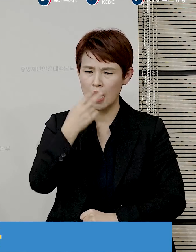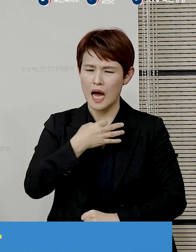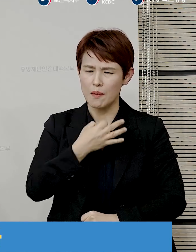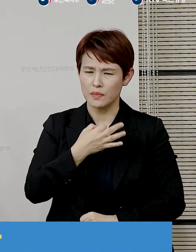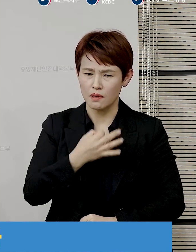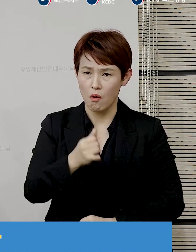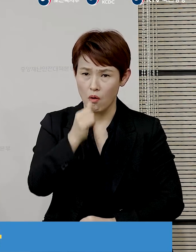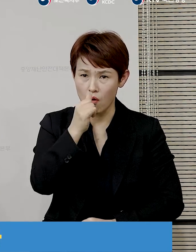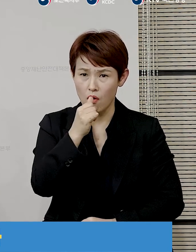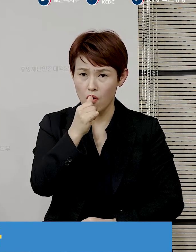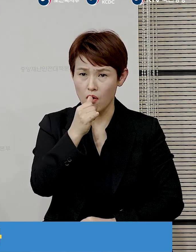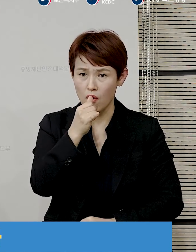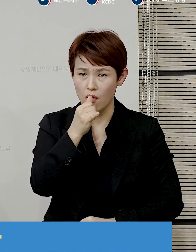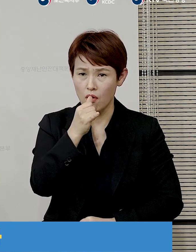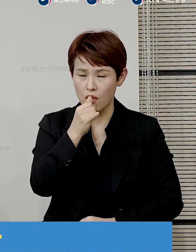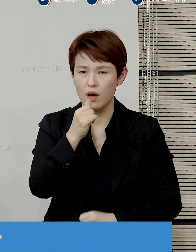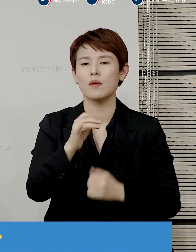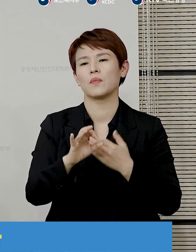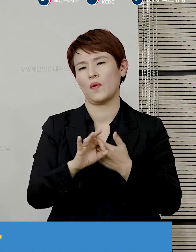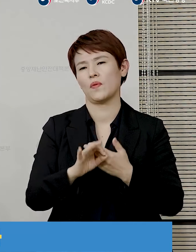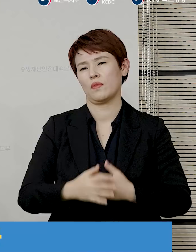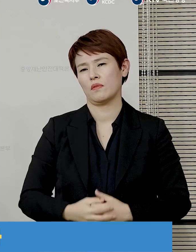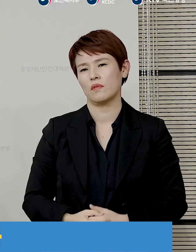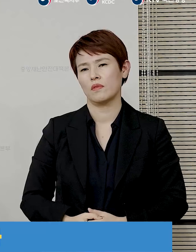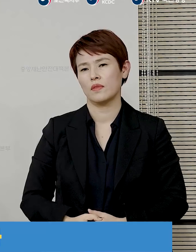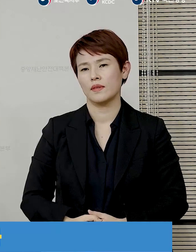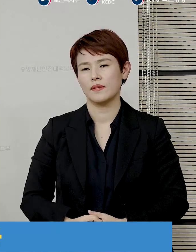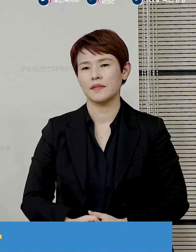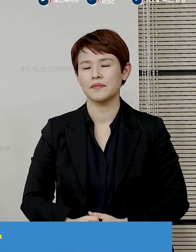감기의 증상이 나타나면